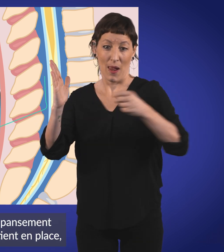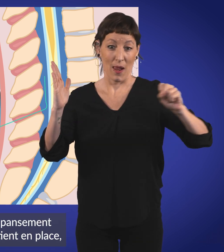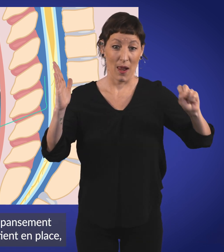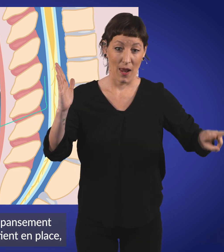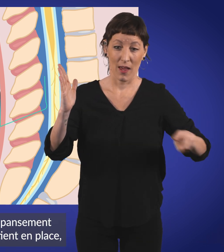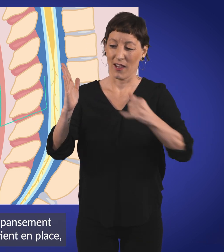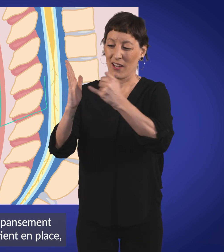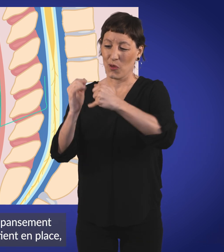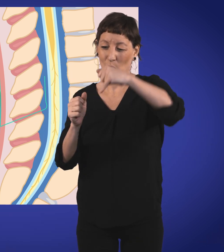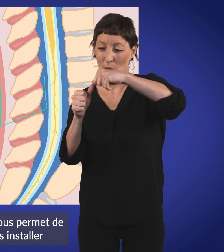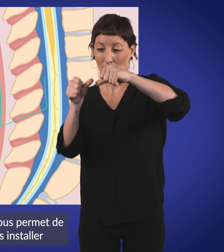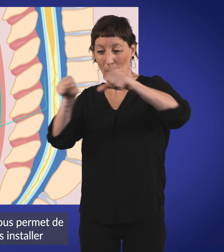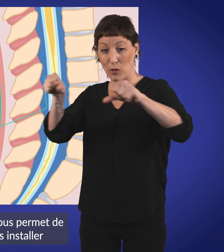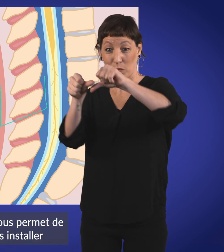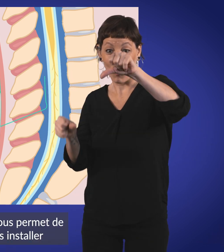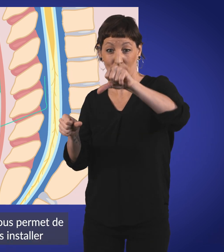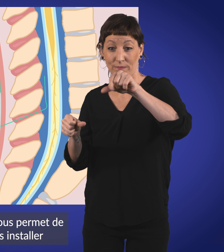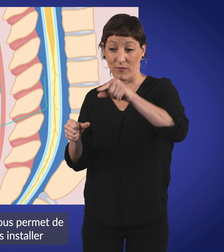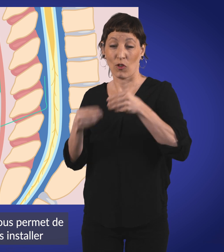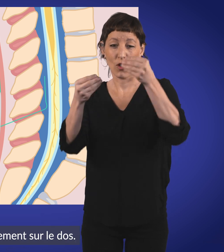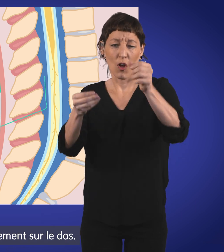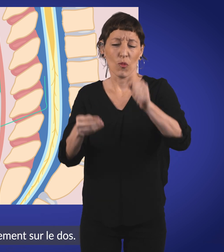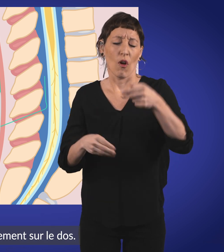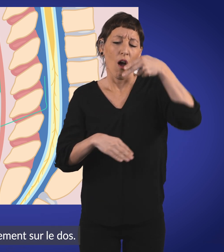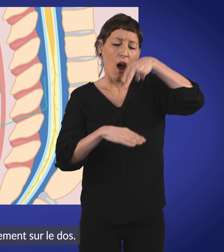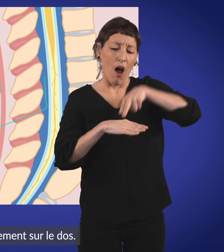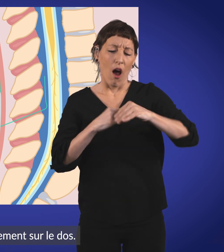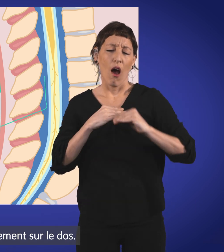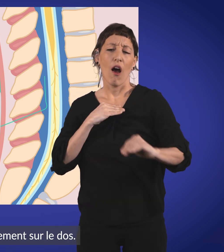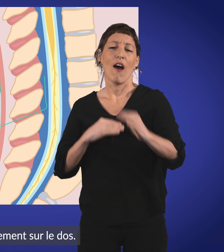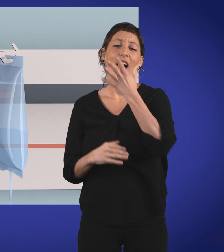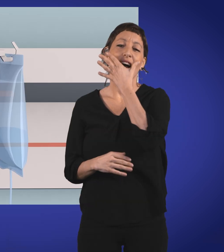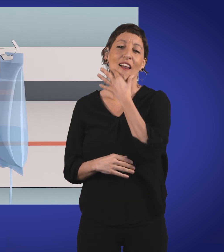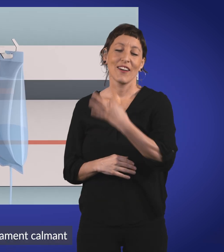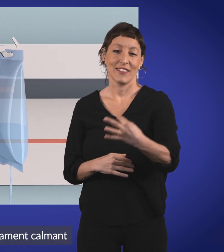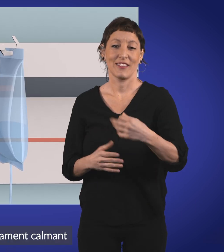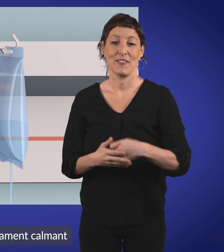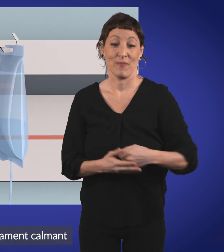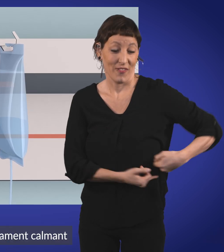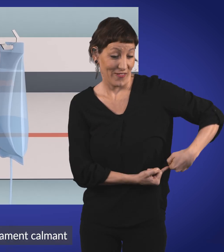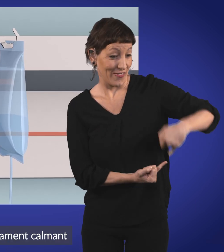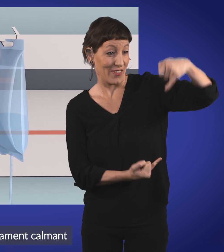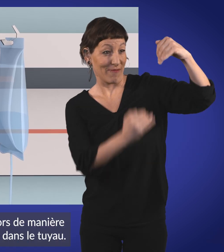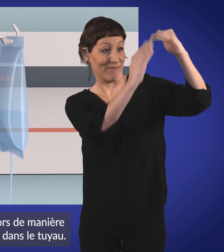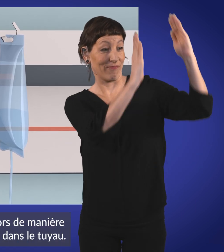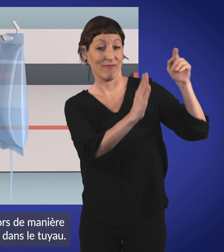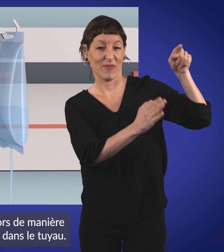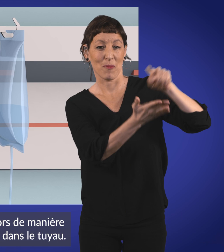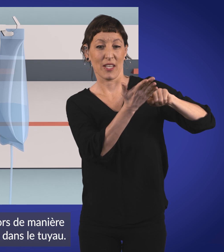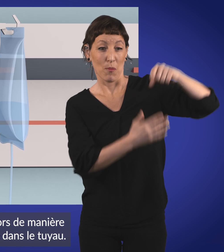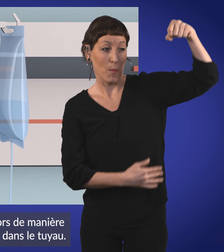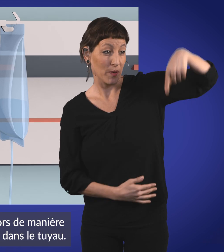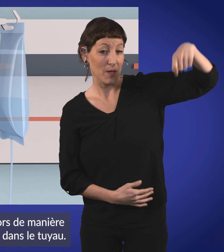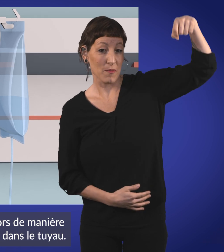un pansement le maintient en place, ce qui vous permet de vous installer confortablement sur le dos. Le médicament calmant coule alors de